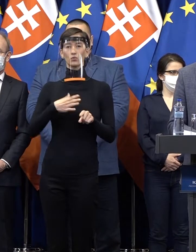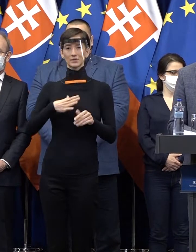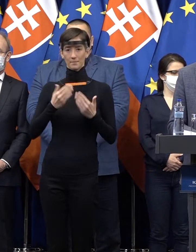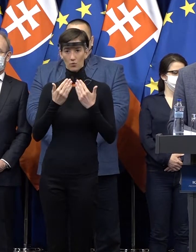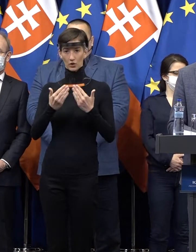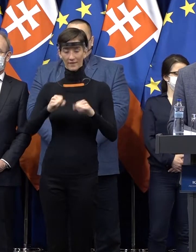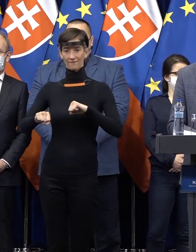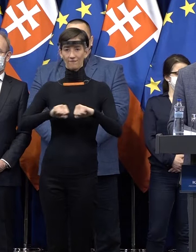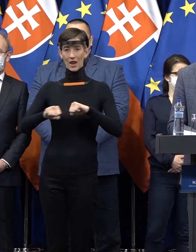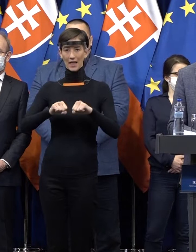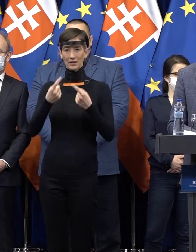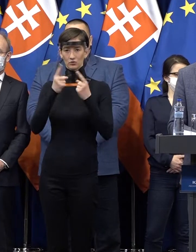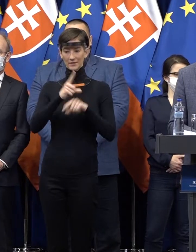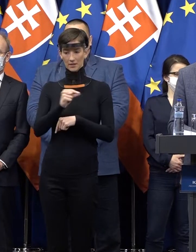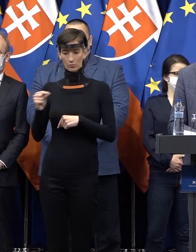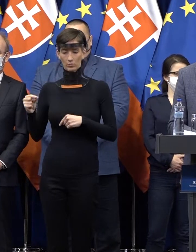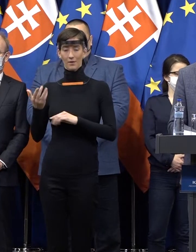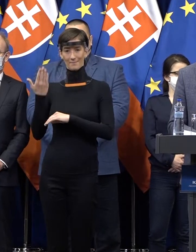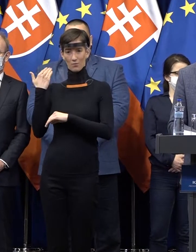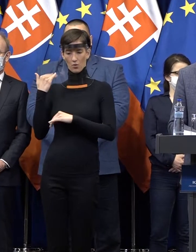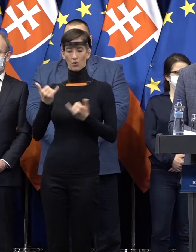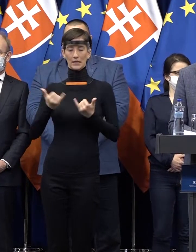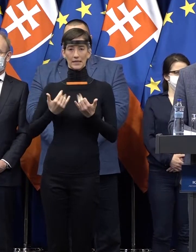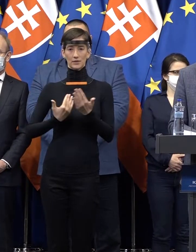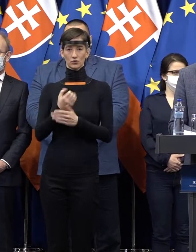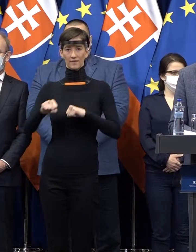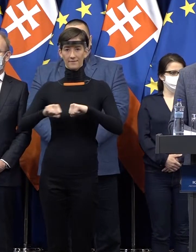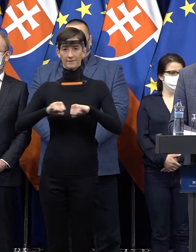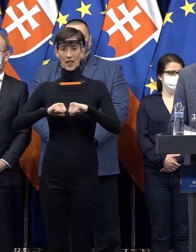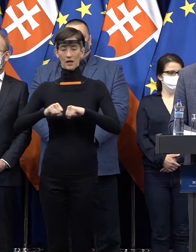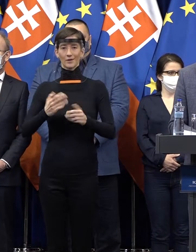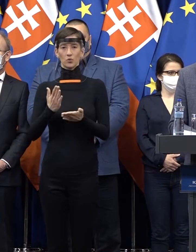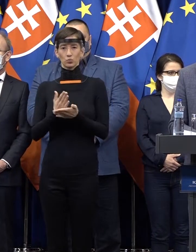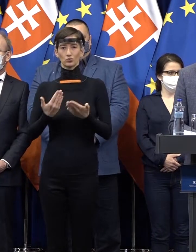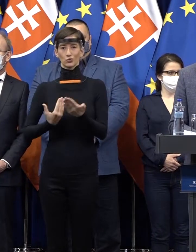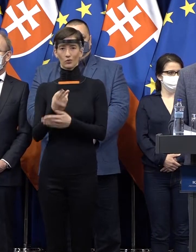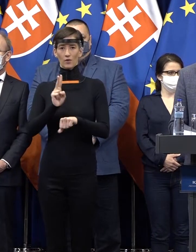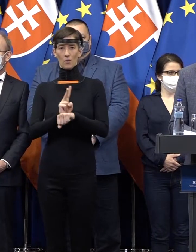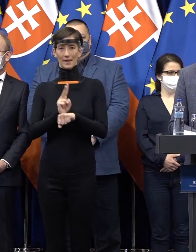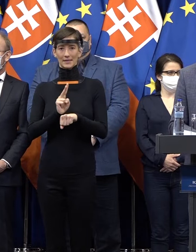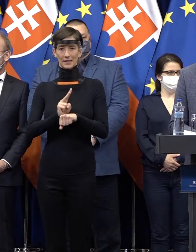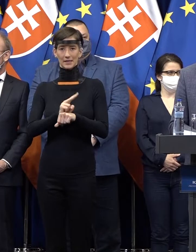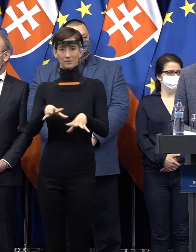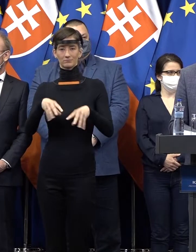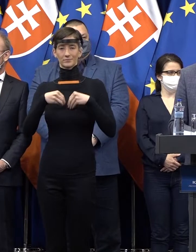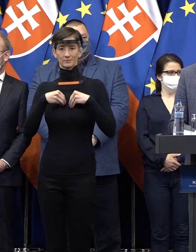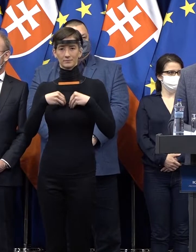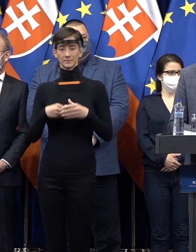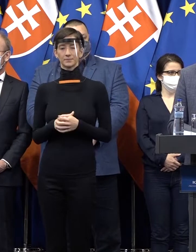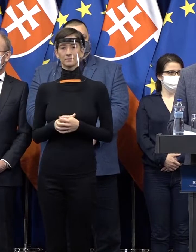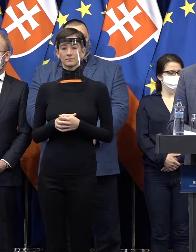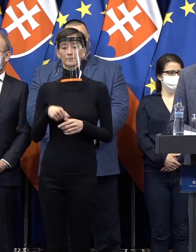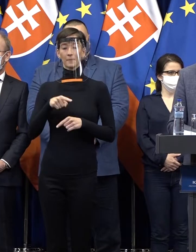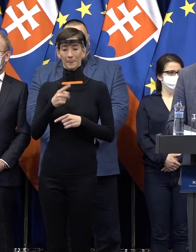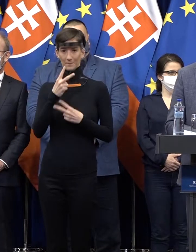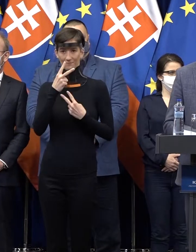či tej predchádzajúcej alebo terajšej, za prijaté opatrenia, ktoré boli veľmi rázne a veľmi dobré. Tieto prijaté opatrenia, ktoré